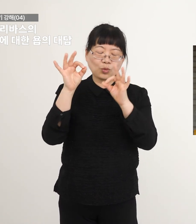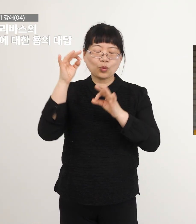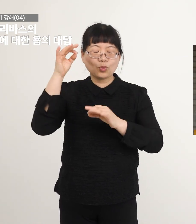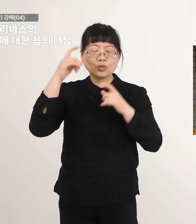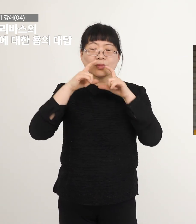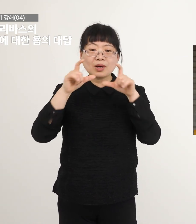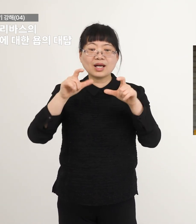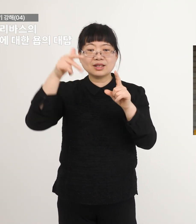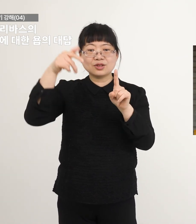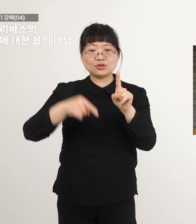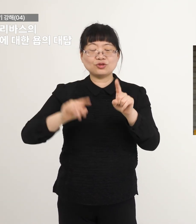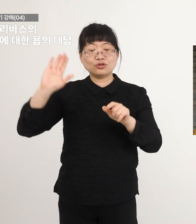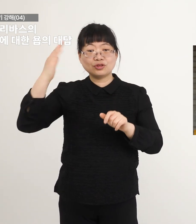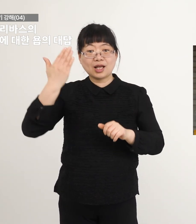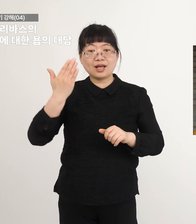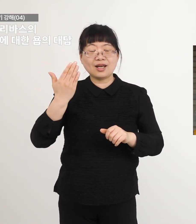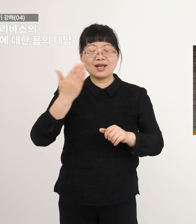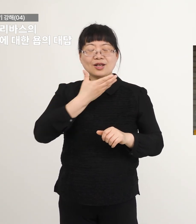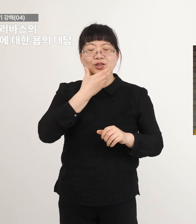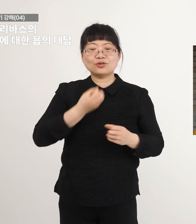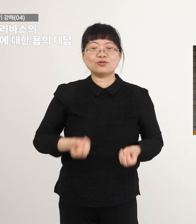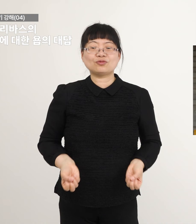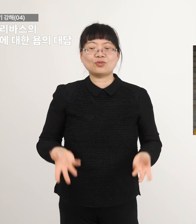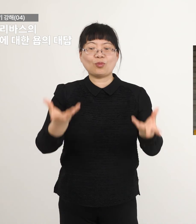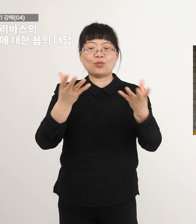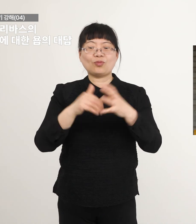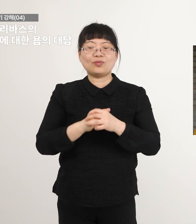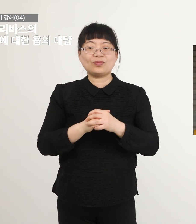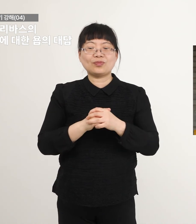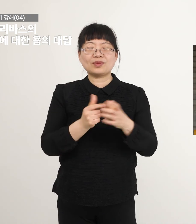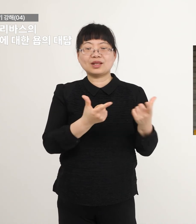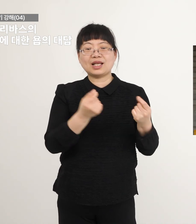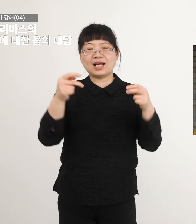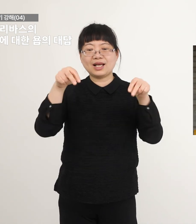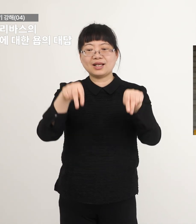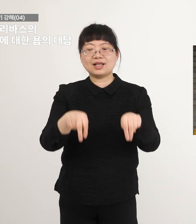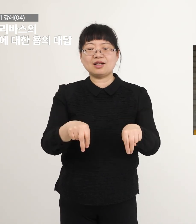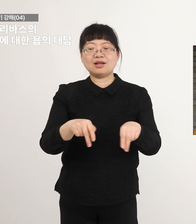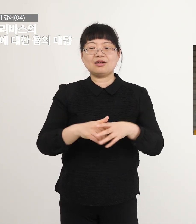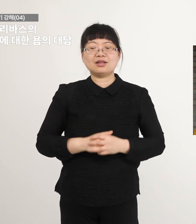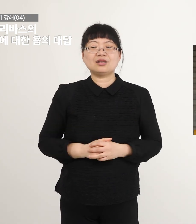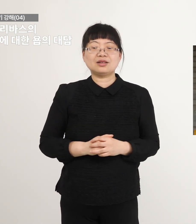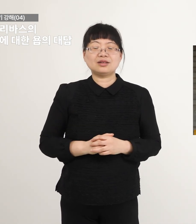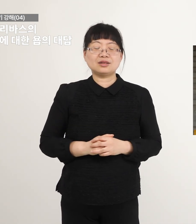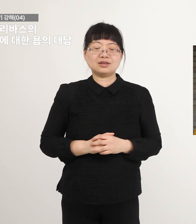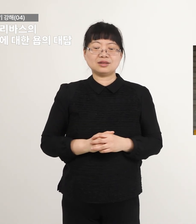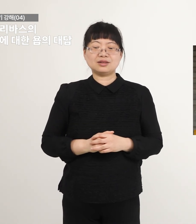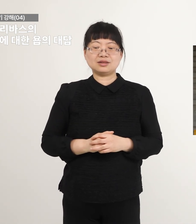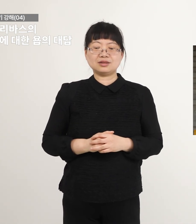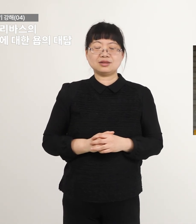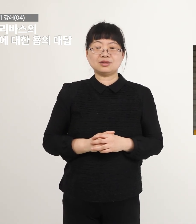또 한 주간이 될 수 있기를 축복합니다. 다 일어나십시다.